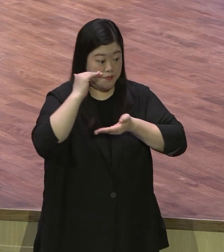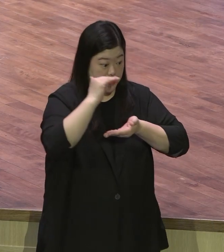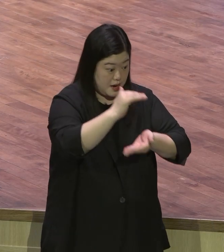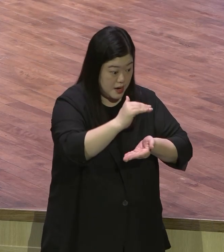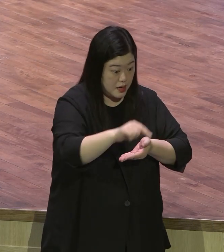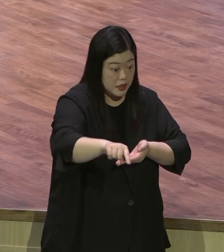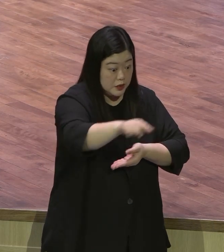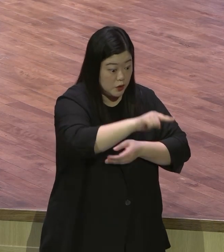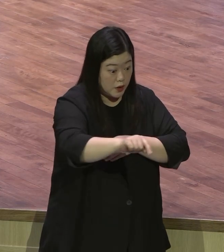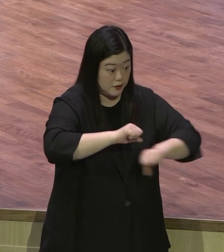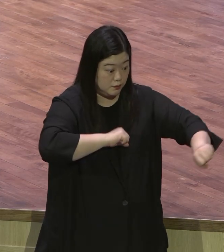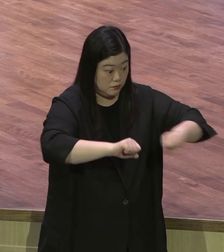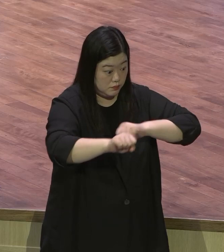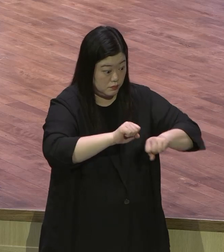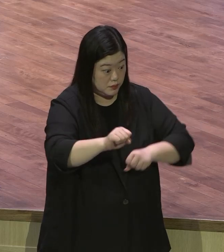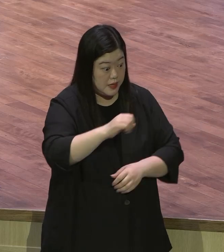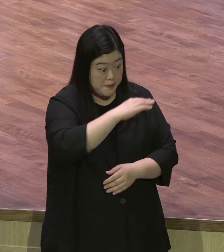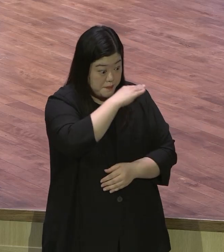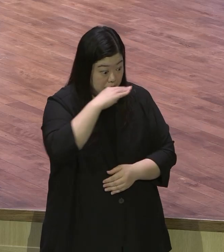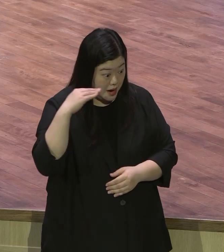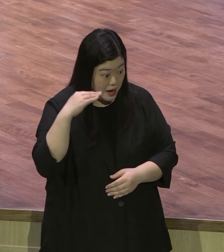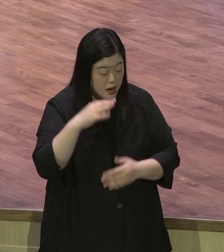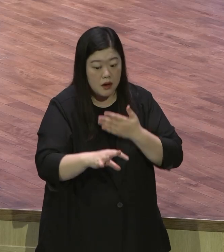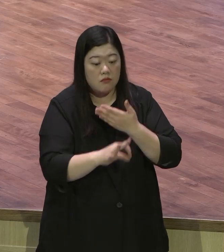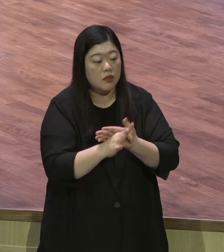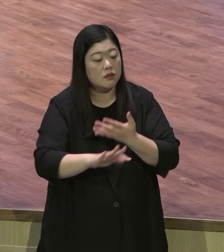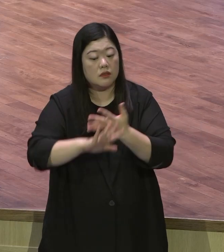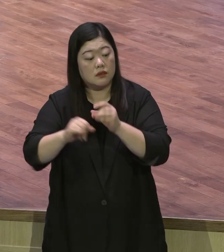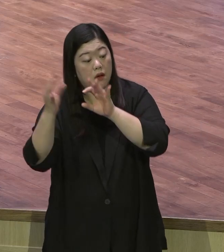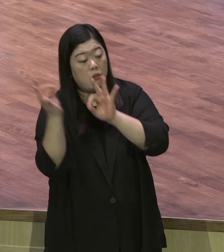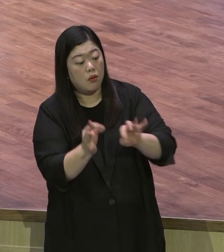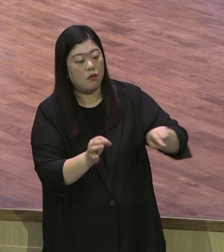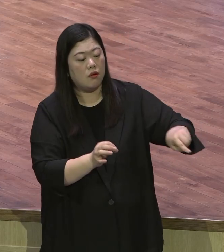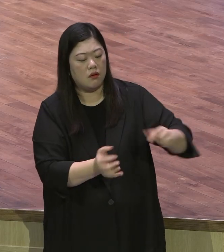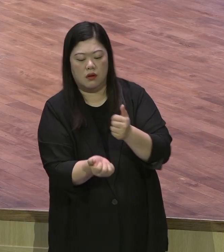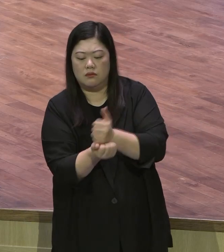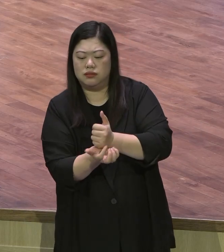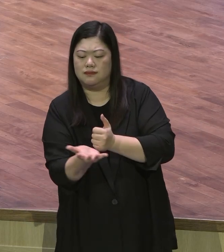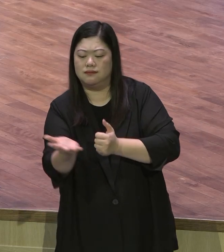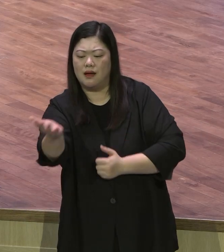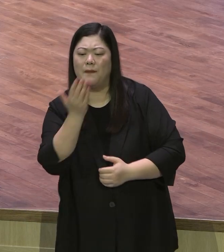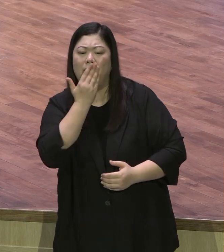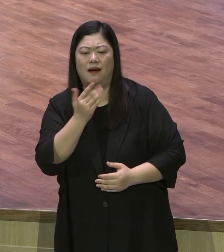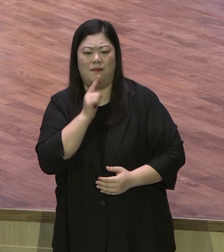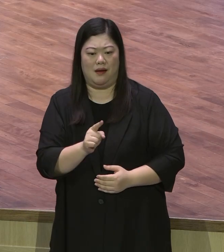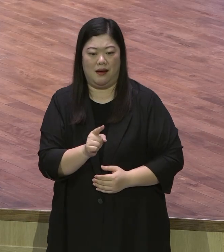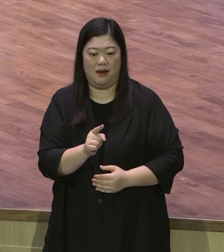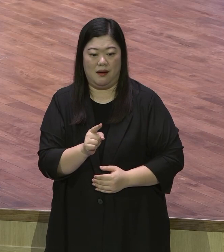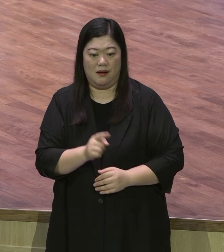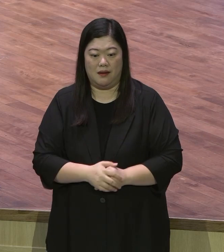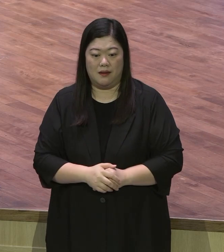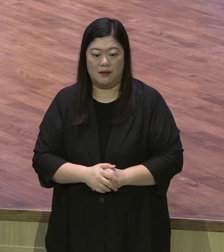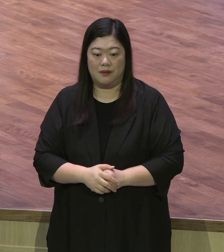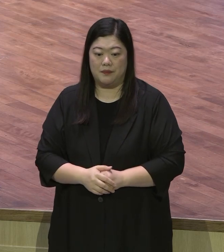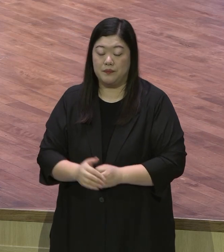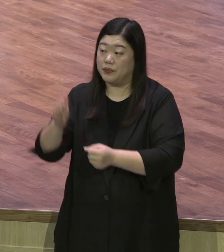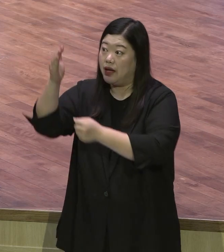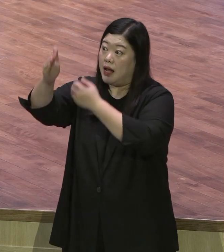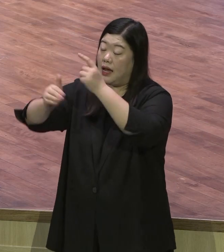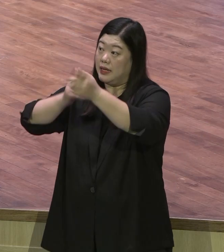지혜와 지식이 있는 백성으로 당당히 서게 된다라는 그런 강조를 하고 있어요.